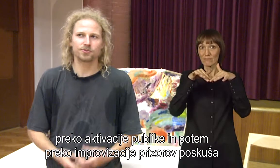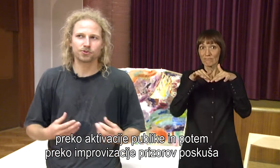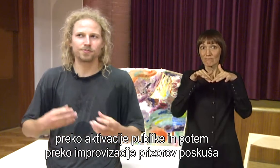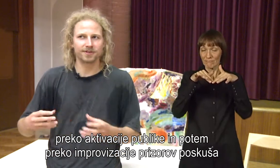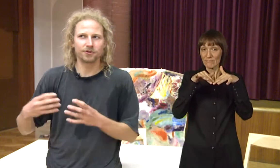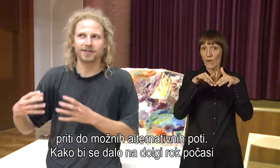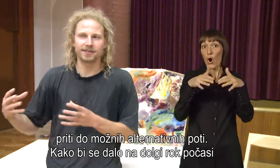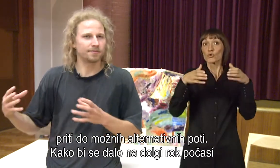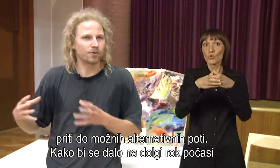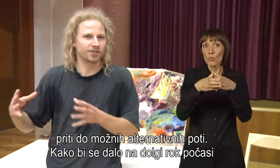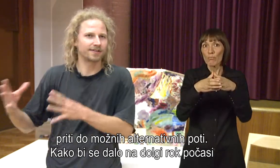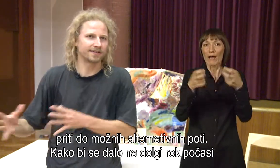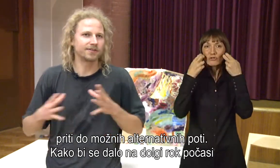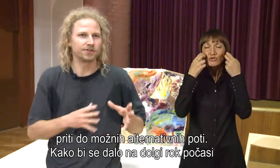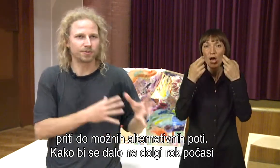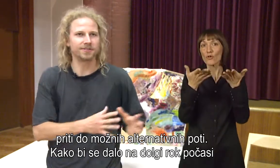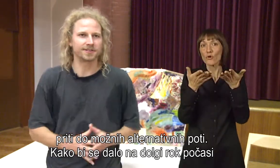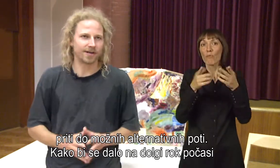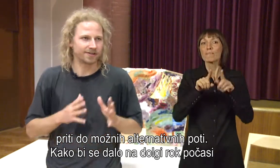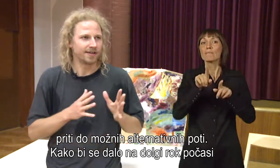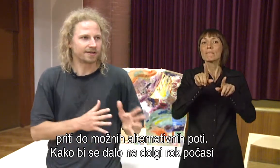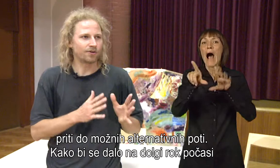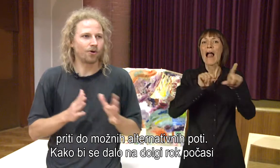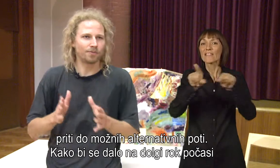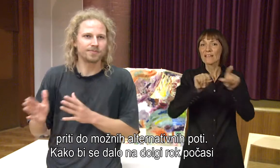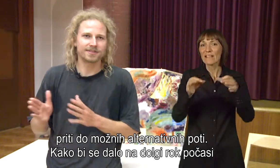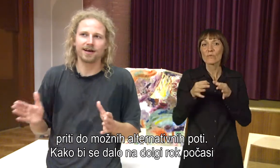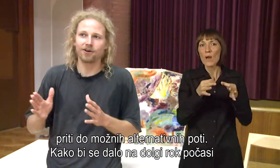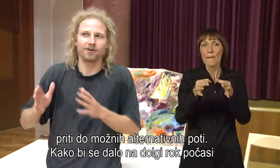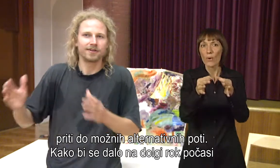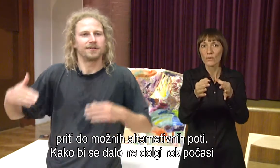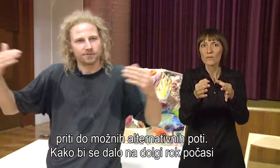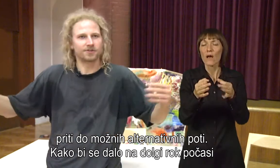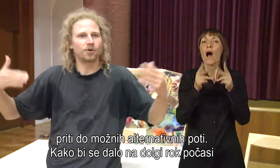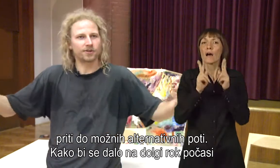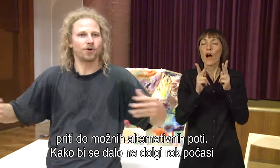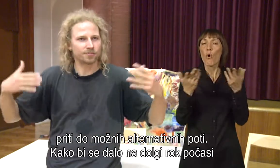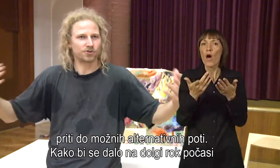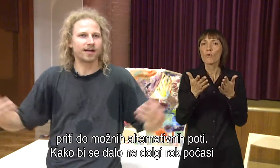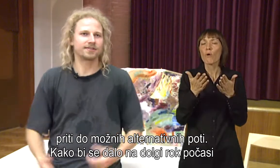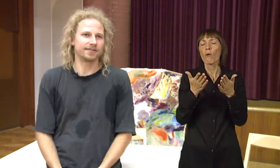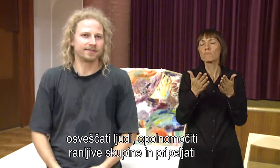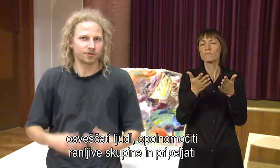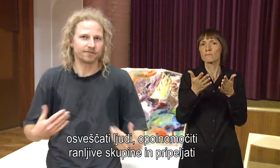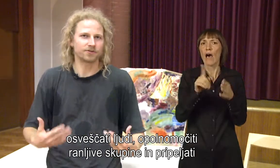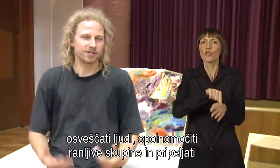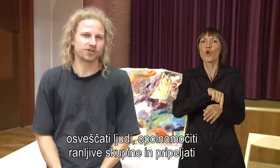poskuša priti do nekih možnih alternativnih poti, se pravi, kako bi se dalo na dolgi rok počasi osveščati